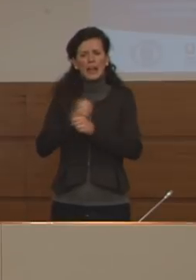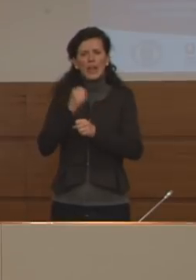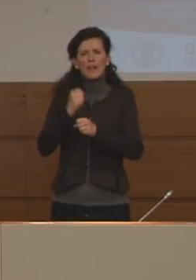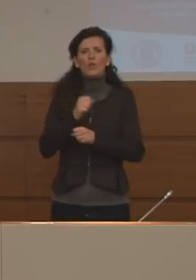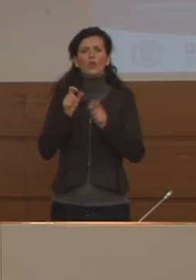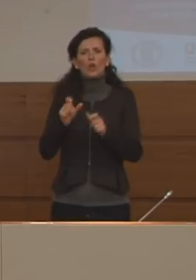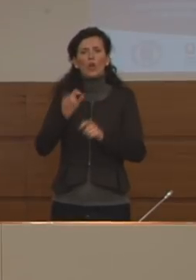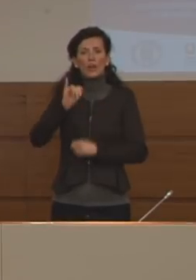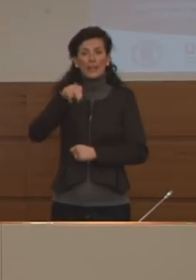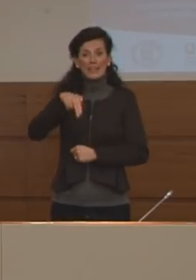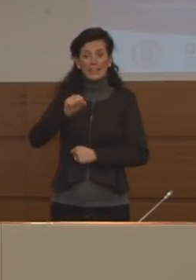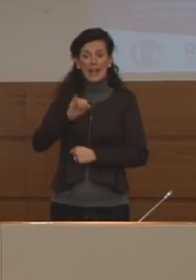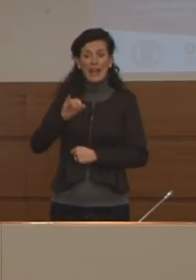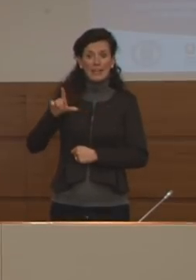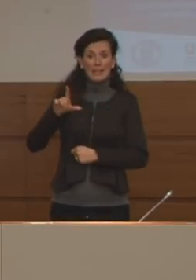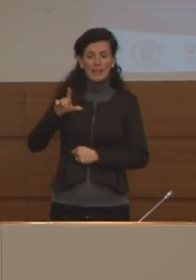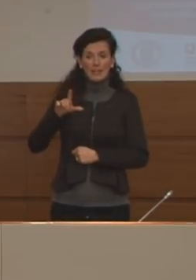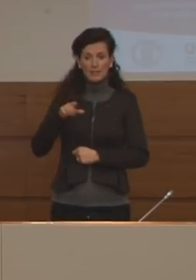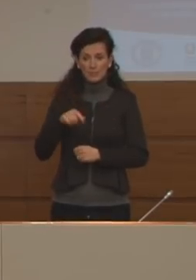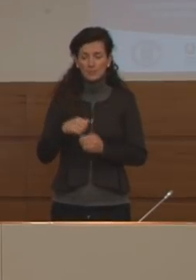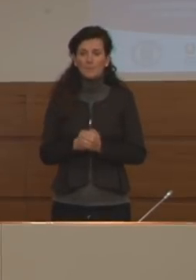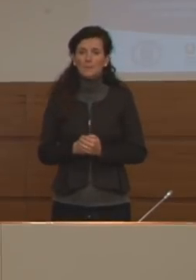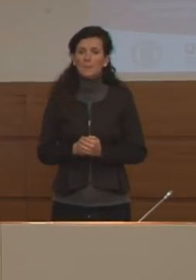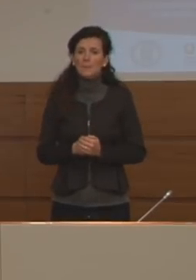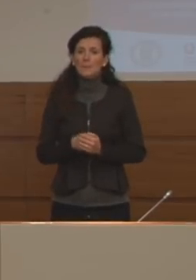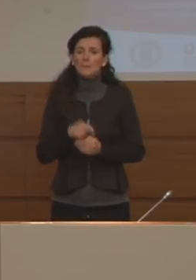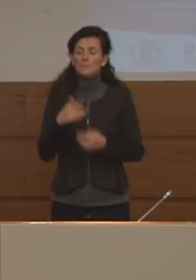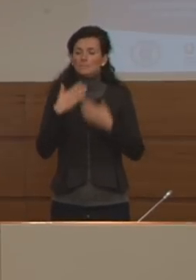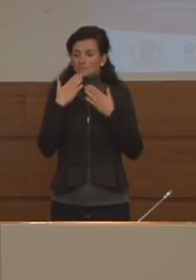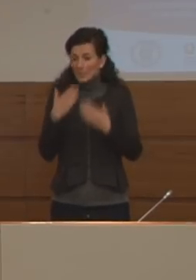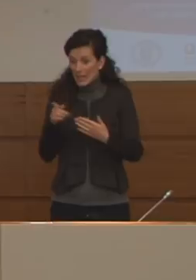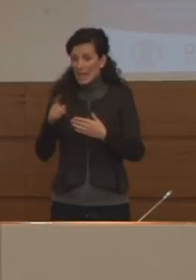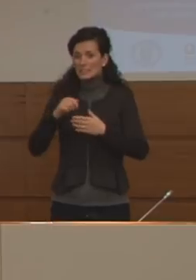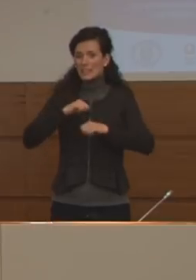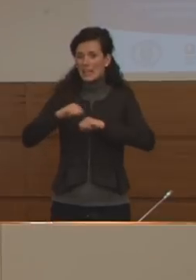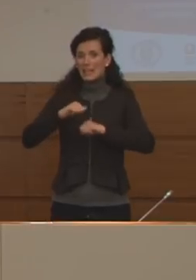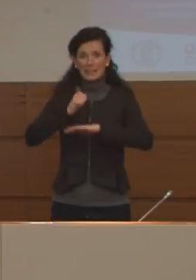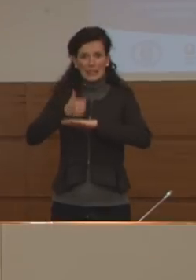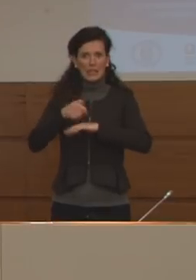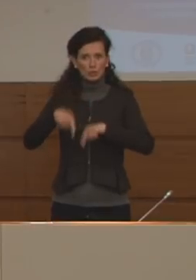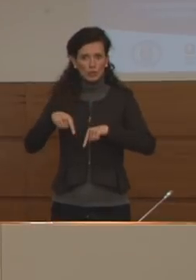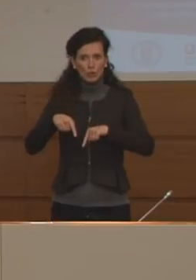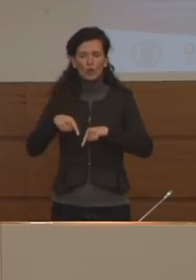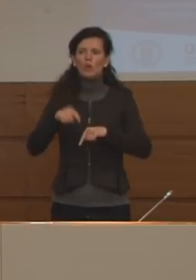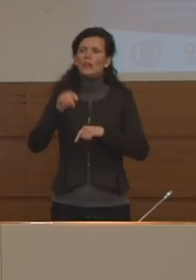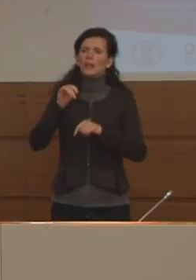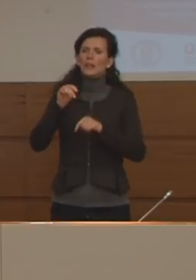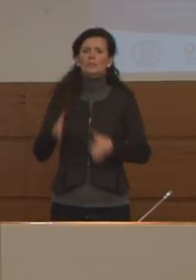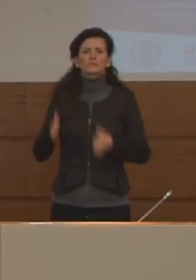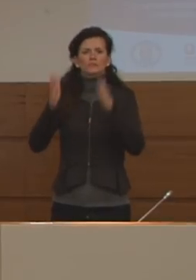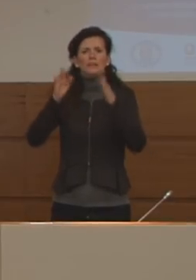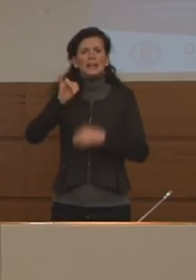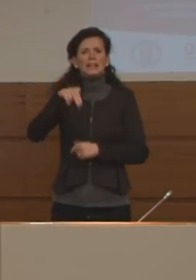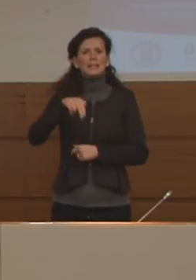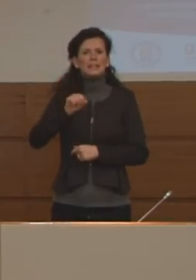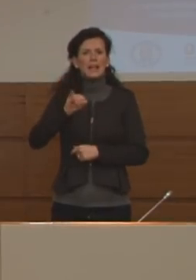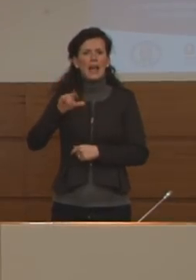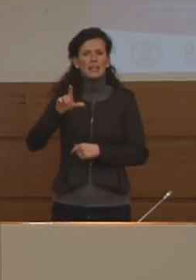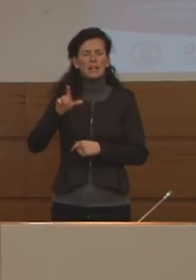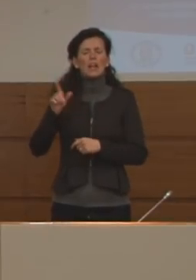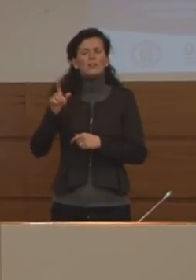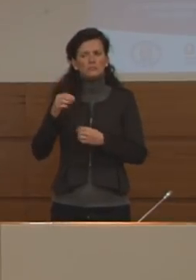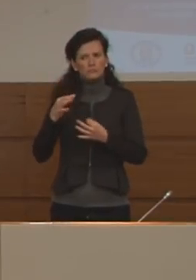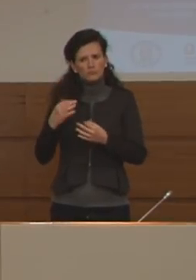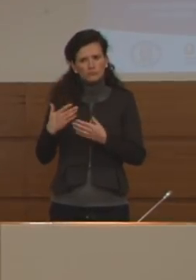e voglio ringraziare insieme al direttore anche l'inail per il contributo che sta dando alla